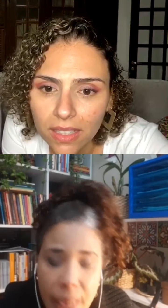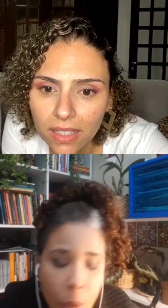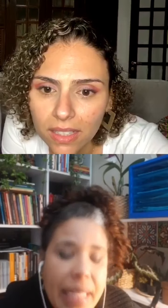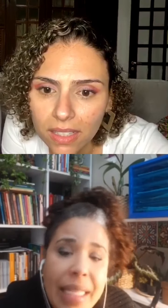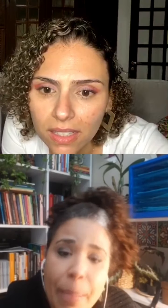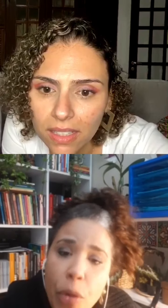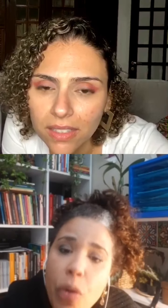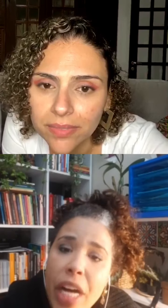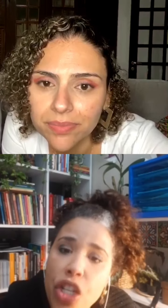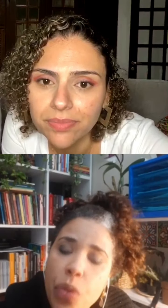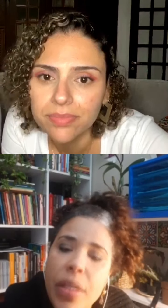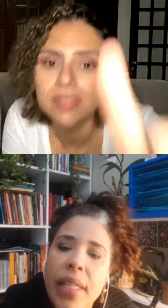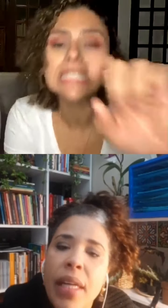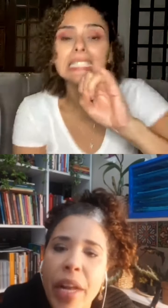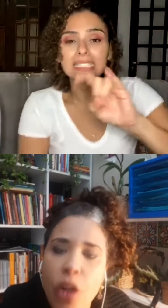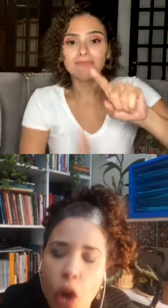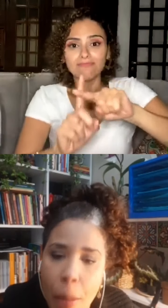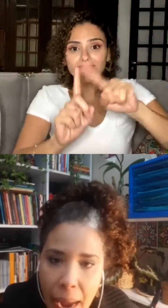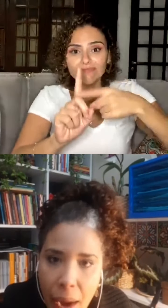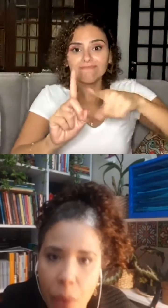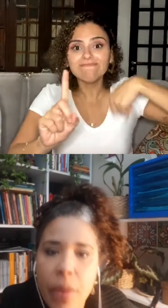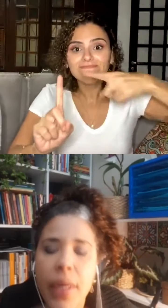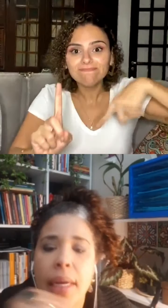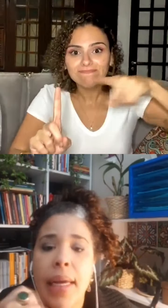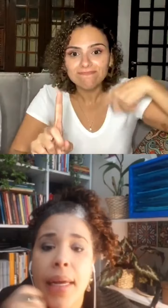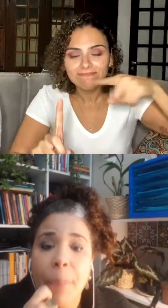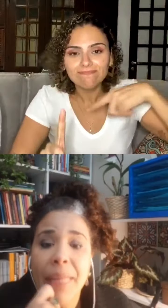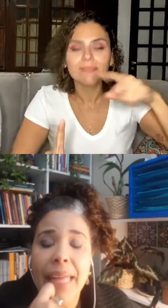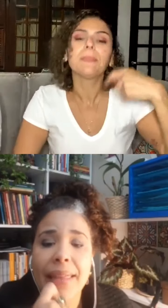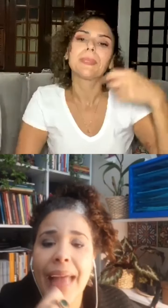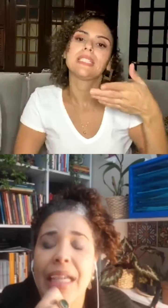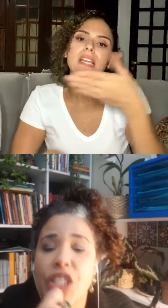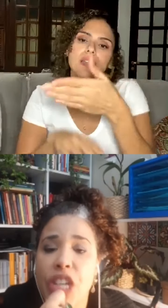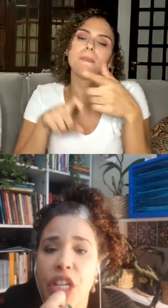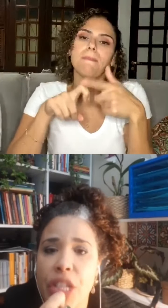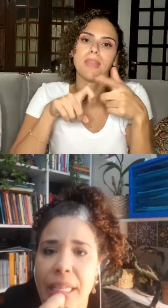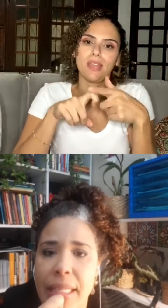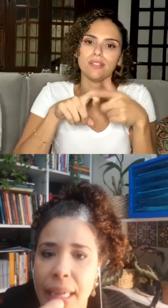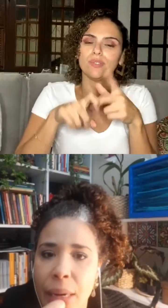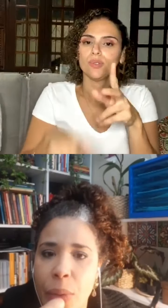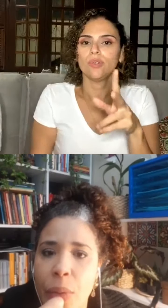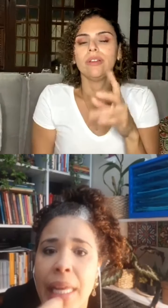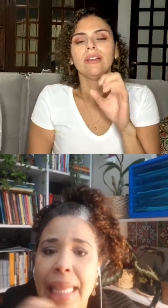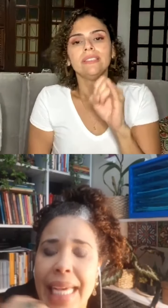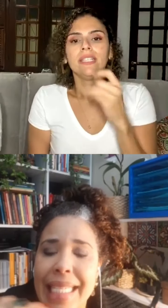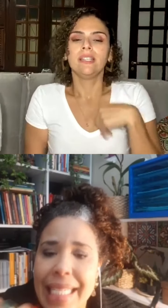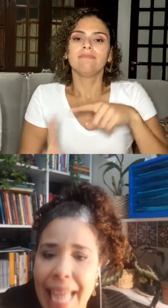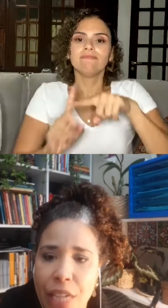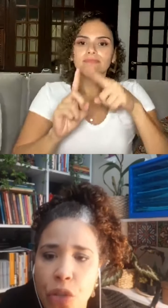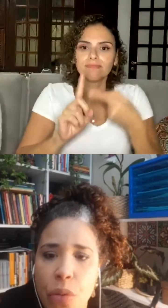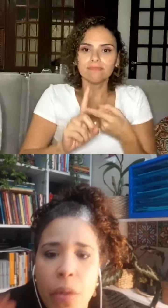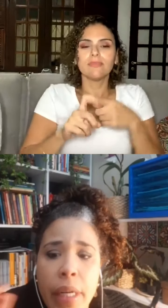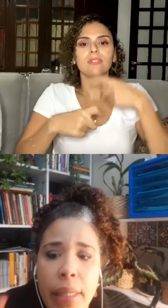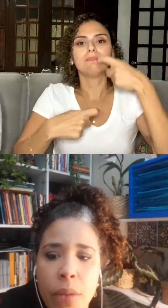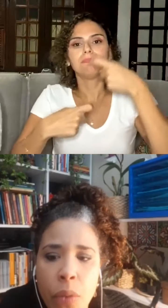Então, precisa procurar ajuda. Não é normal tentar gestação, ter